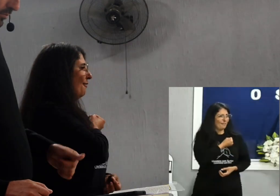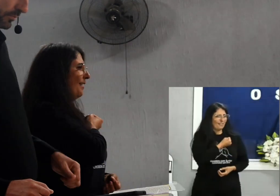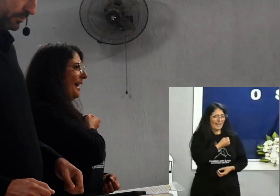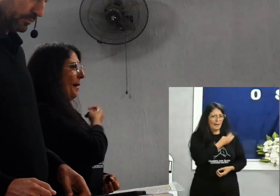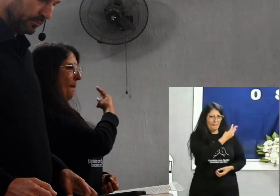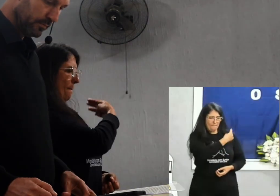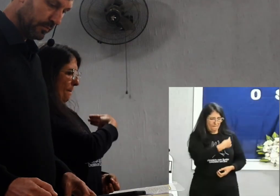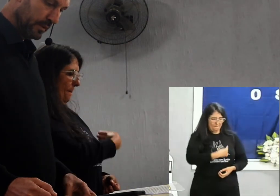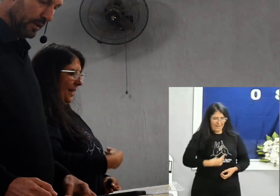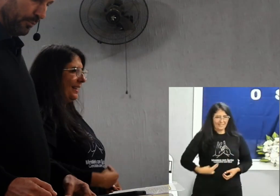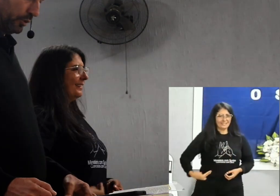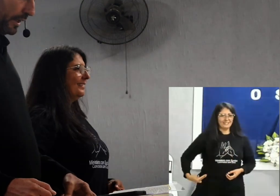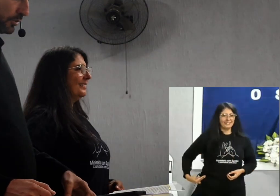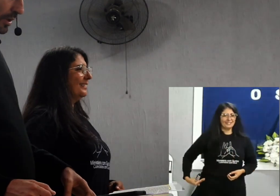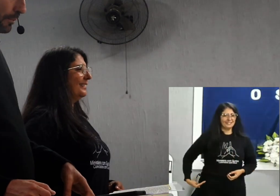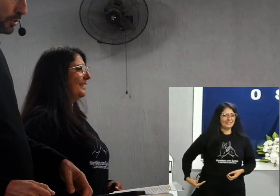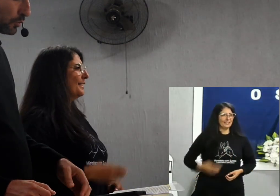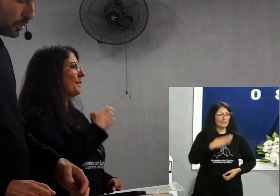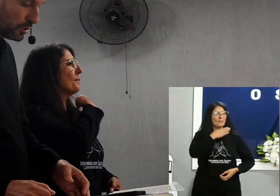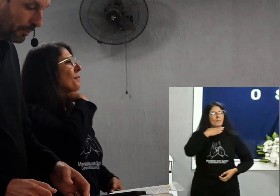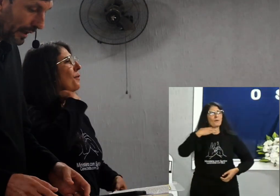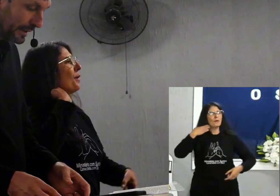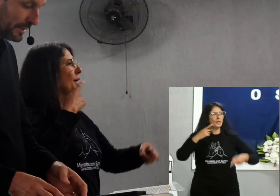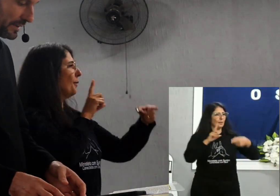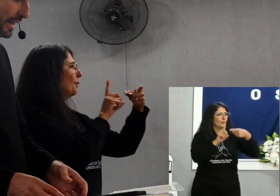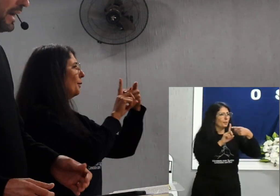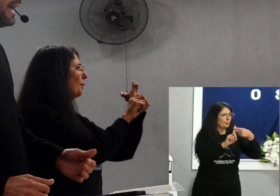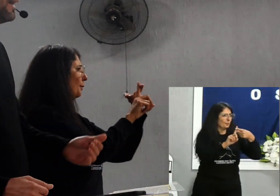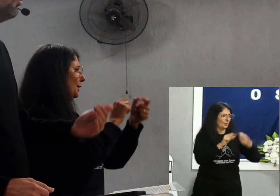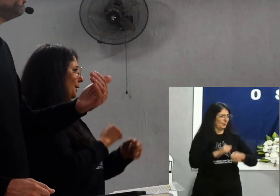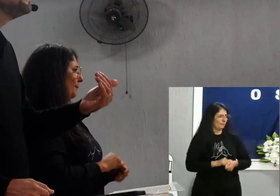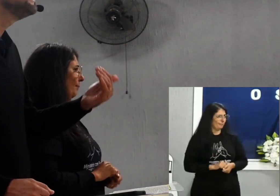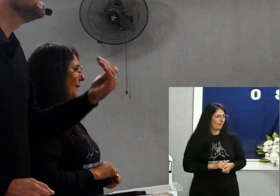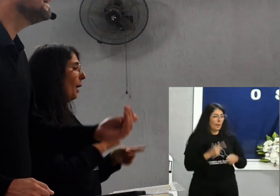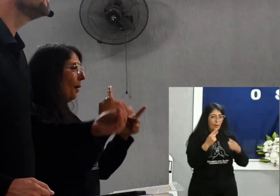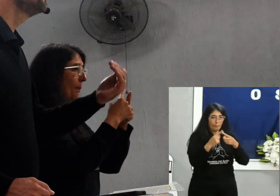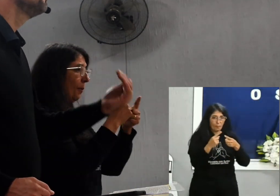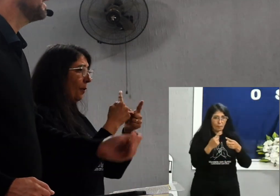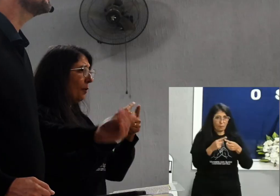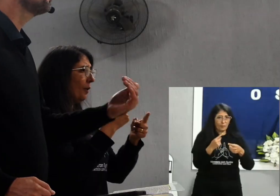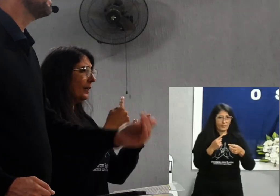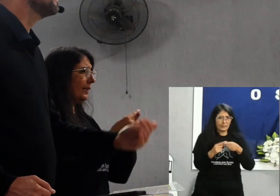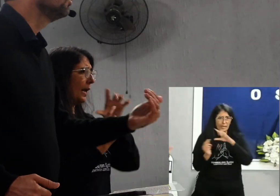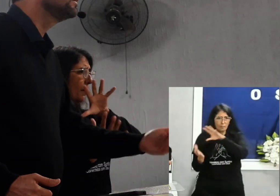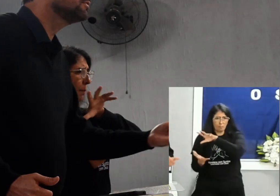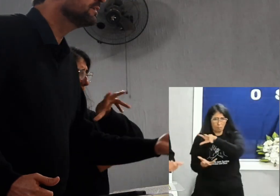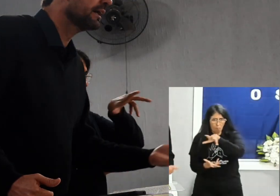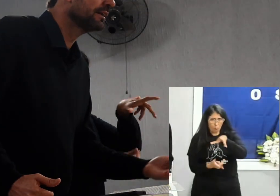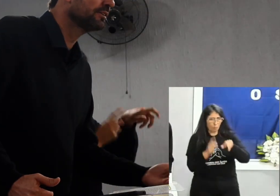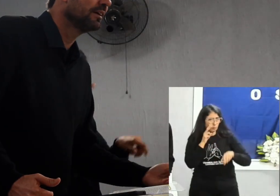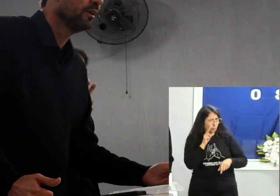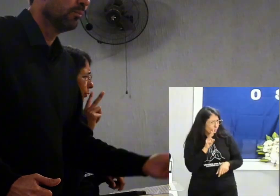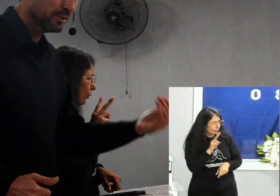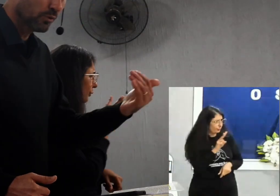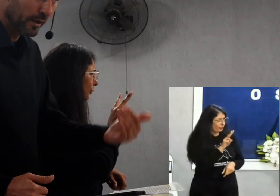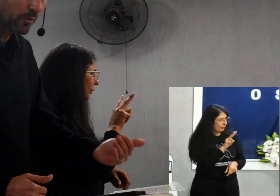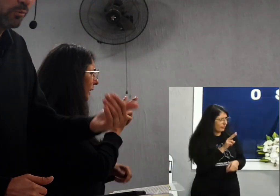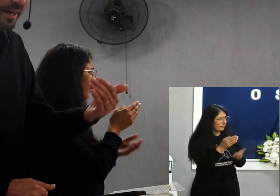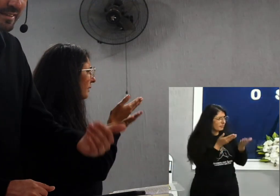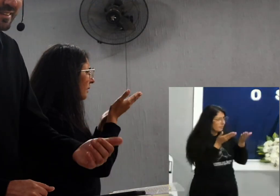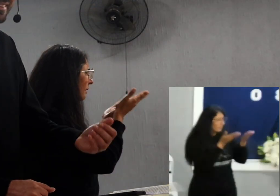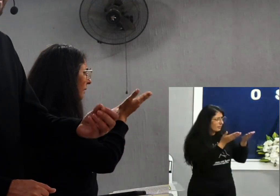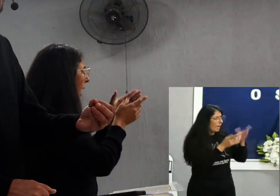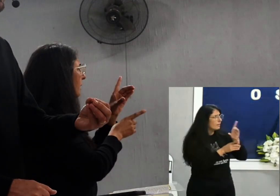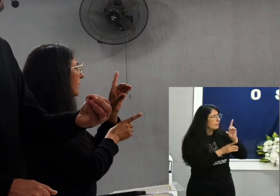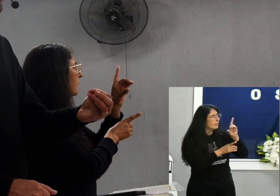crucificado. Porque isso é absurdo demais. É humilhante demais para uma divindade. Uma história